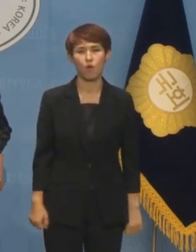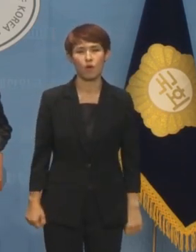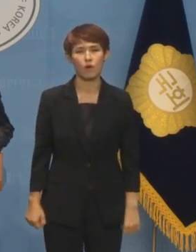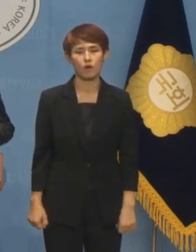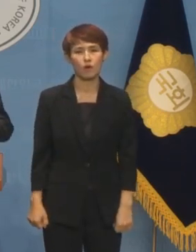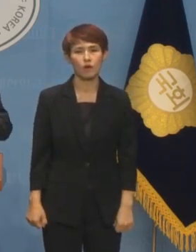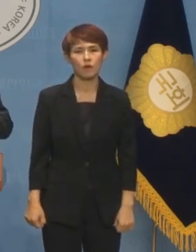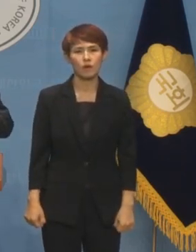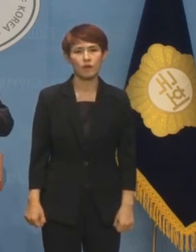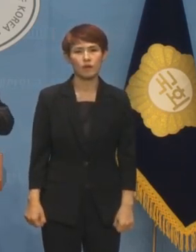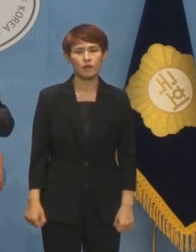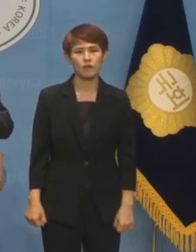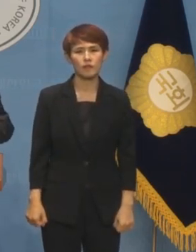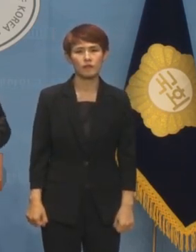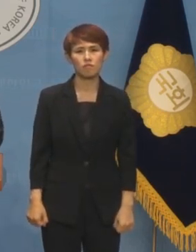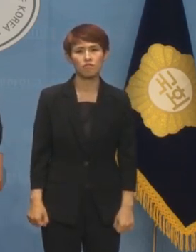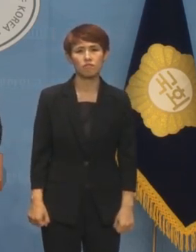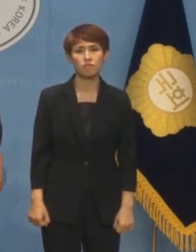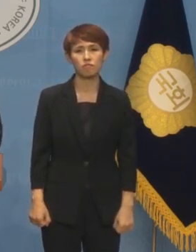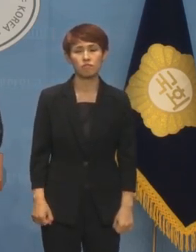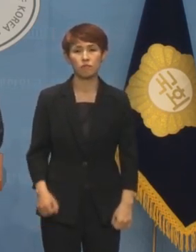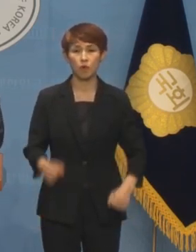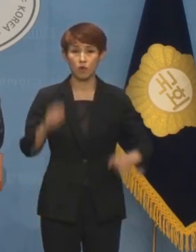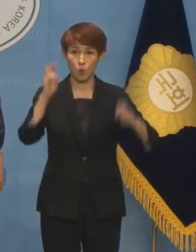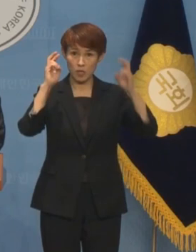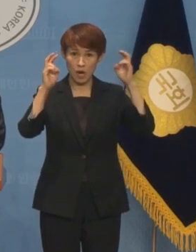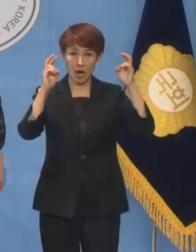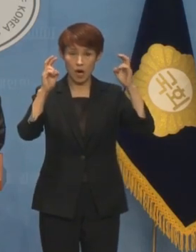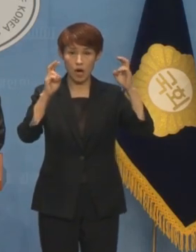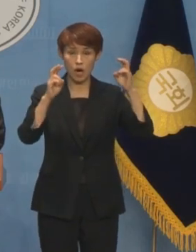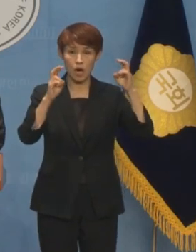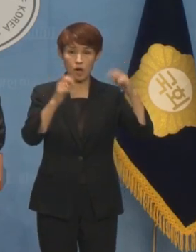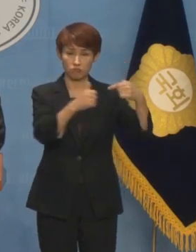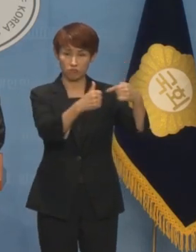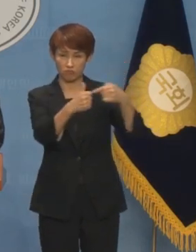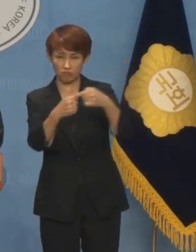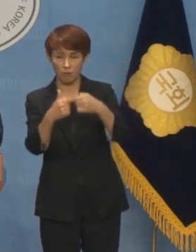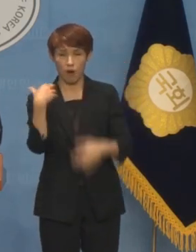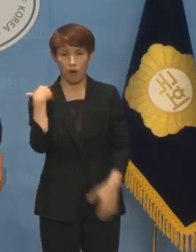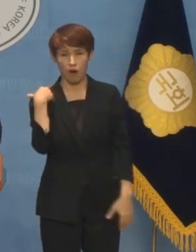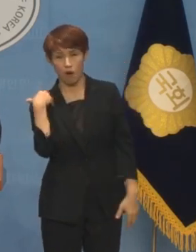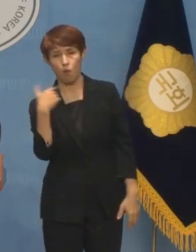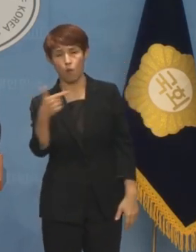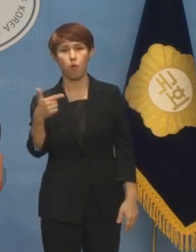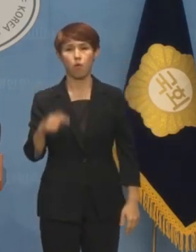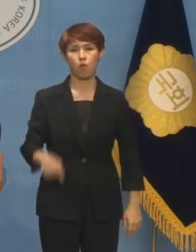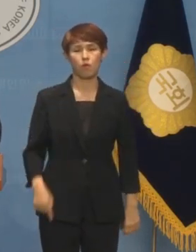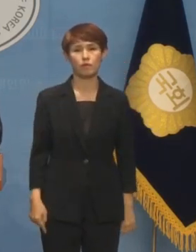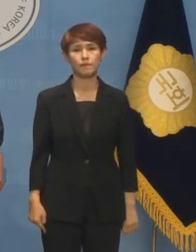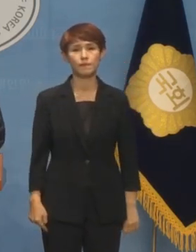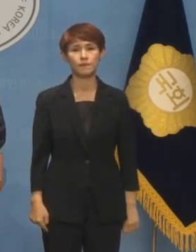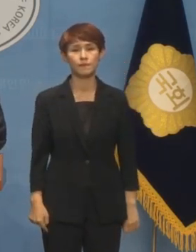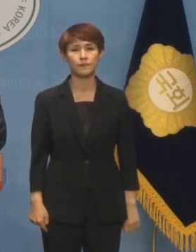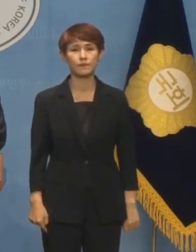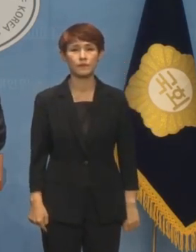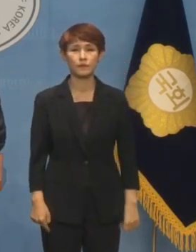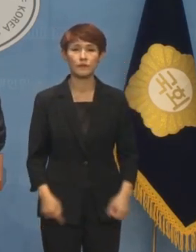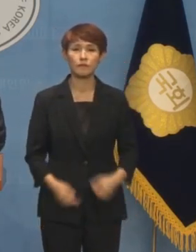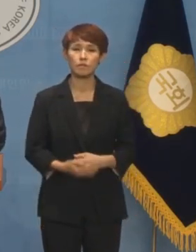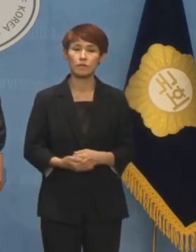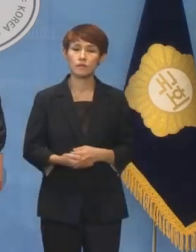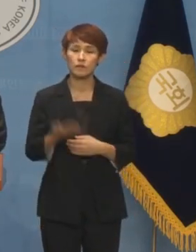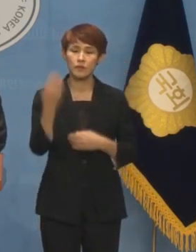있습니다. 이제는 한 기업이 감당해야 할 수준을 넘어섰습니다. 저는 지난달